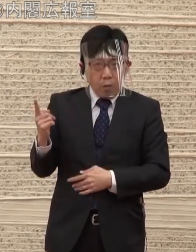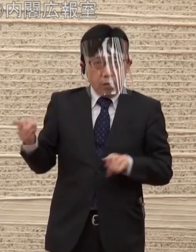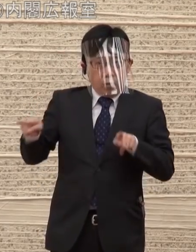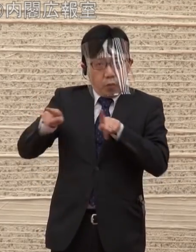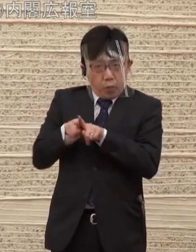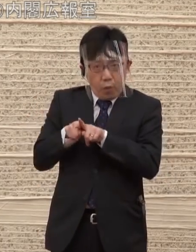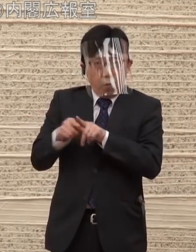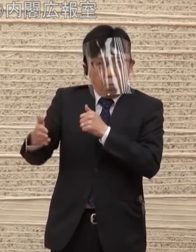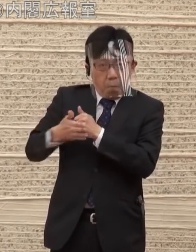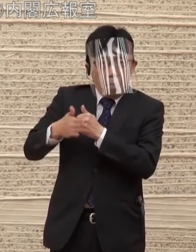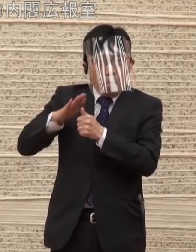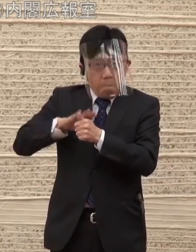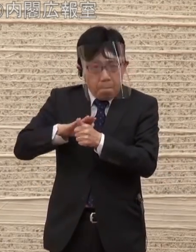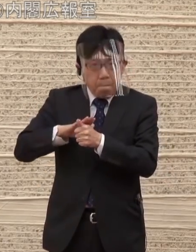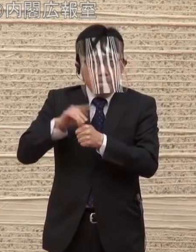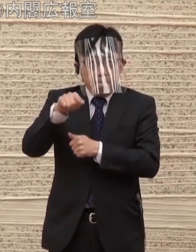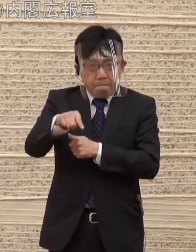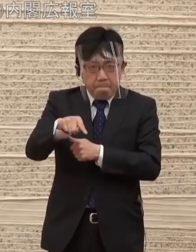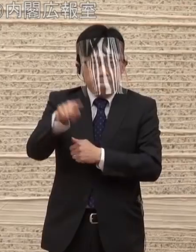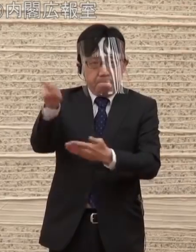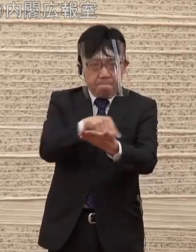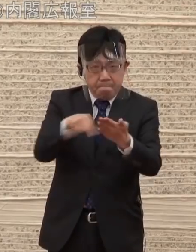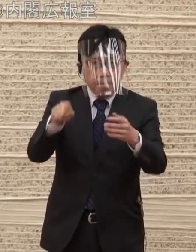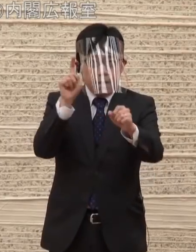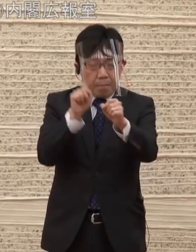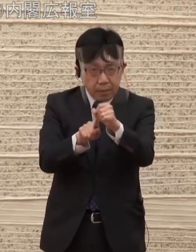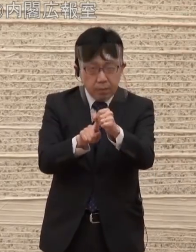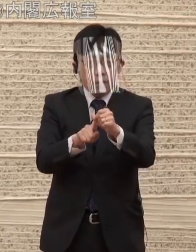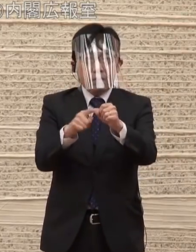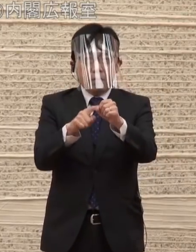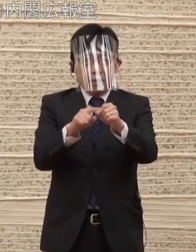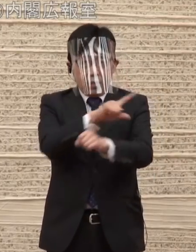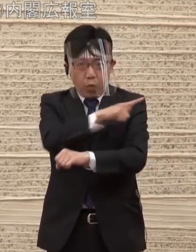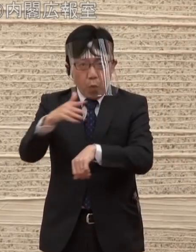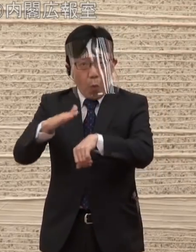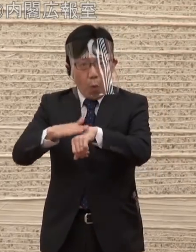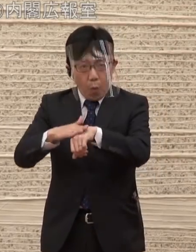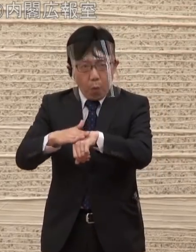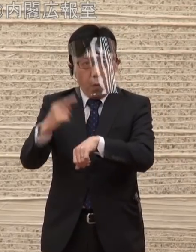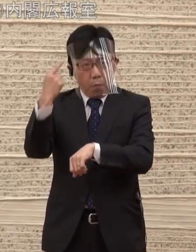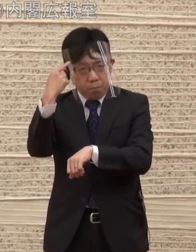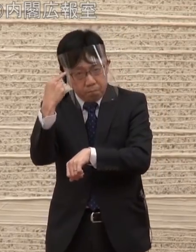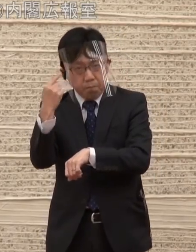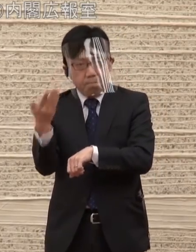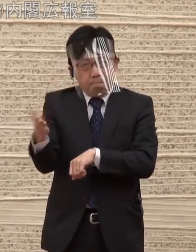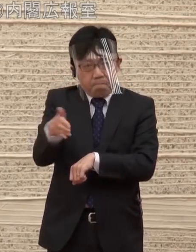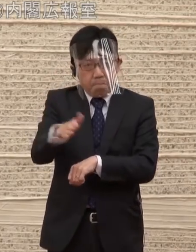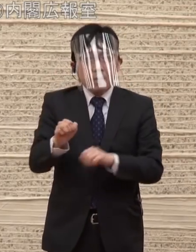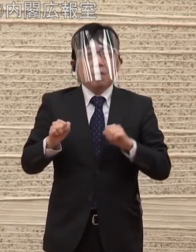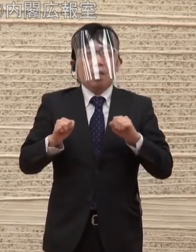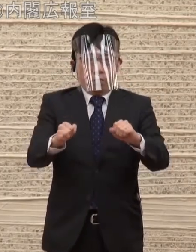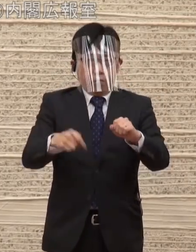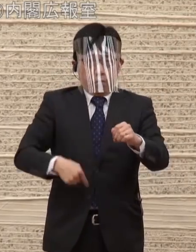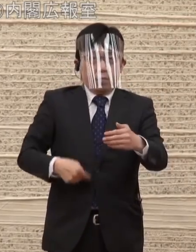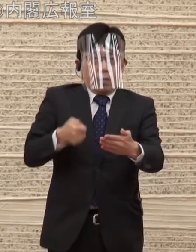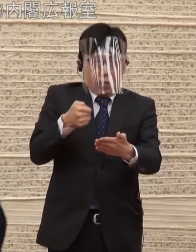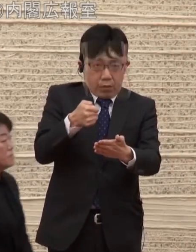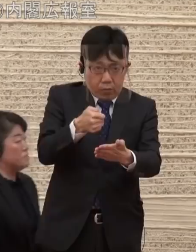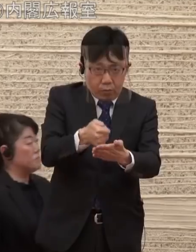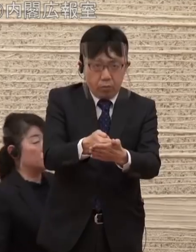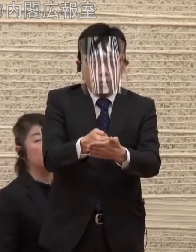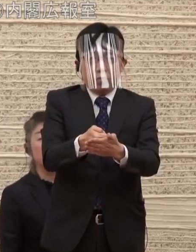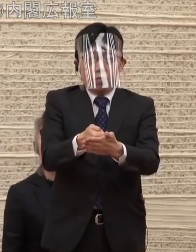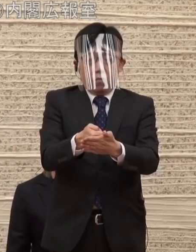て事態を収束させるためにあらゆる手段を講じていくその胸椎を